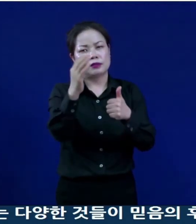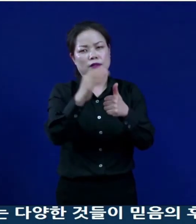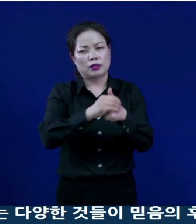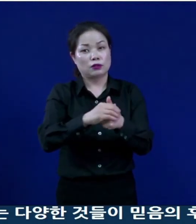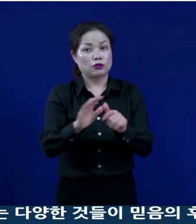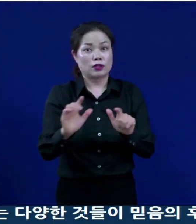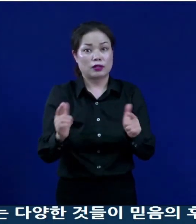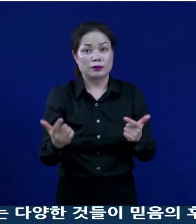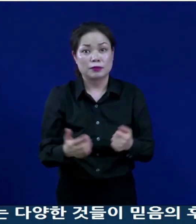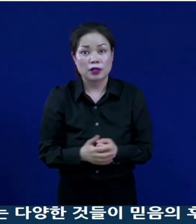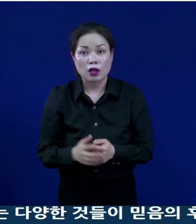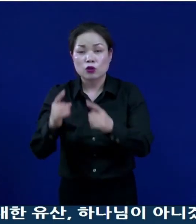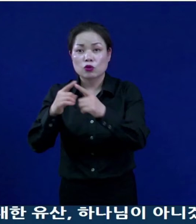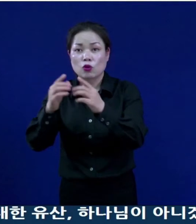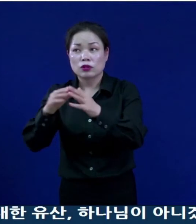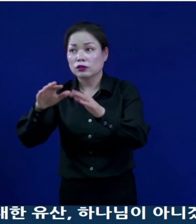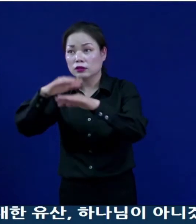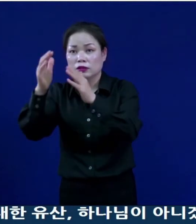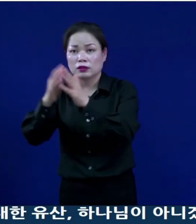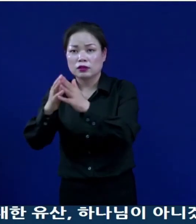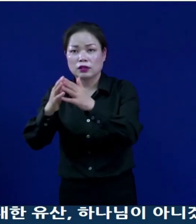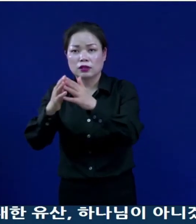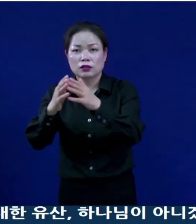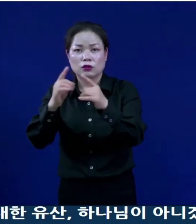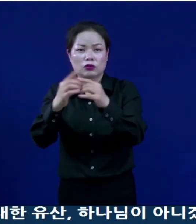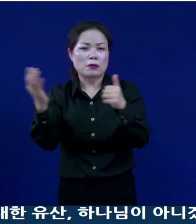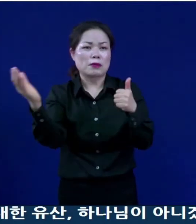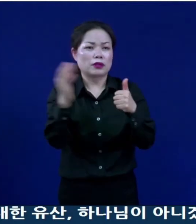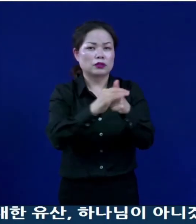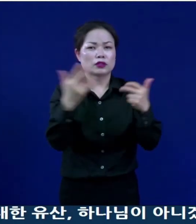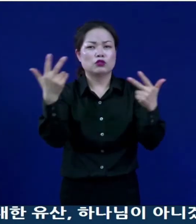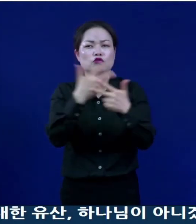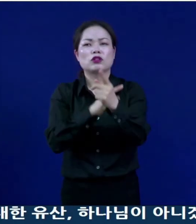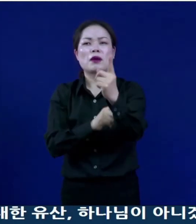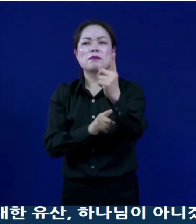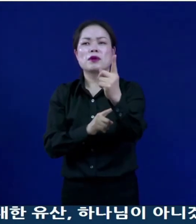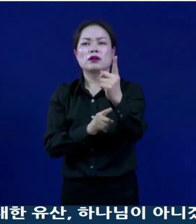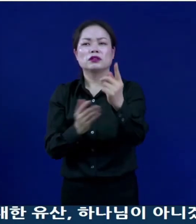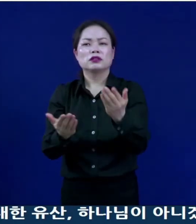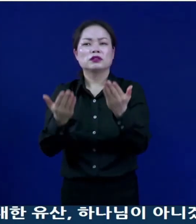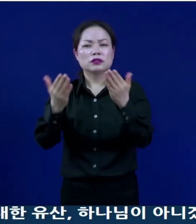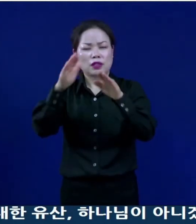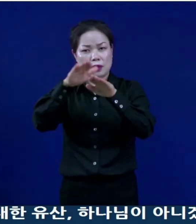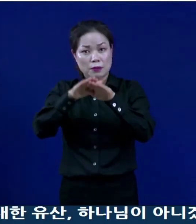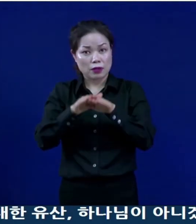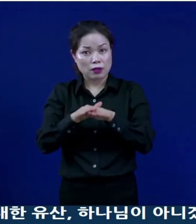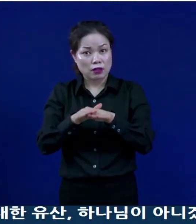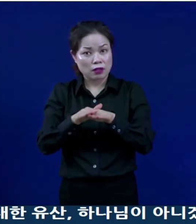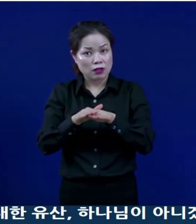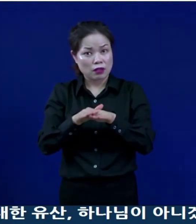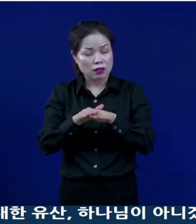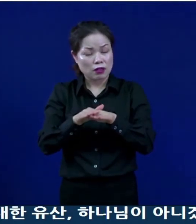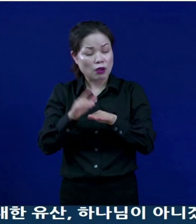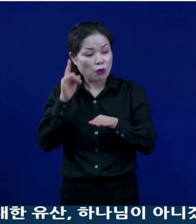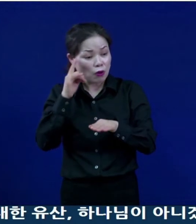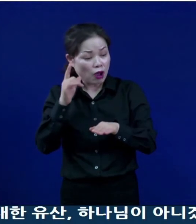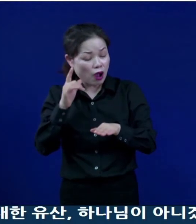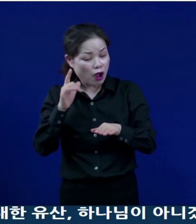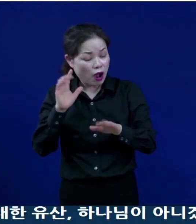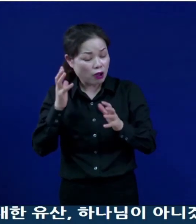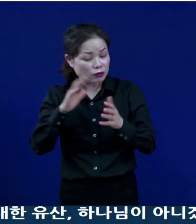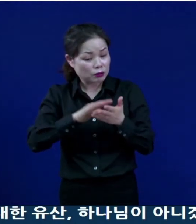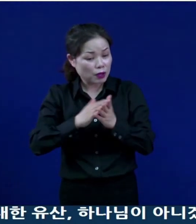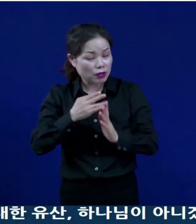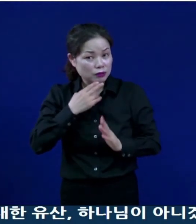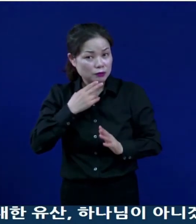아닙니다. 교회에다 여러분의 자녀를 맡겨두고 일주일에 한 번 드리는 예배로 왜 아이들이 변화되지